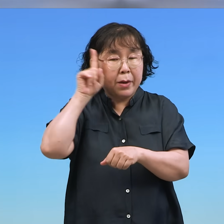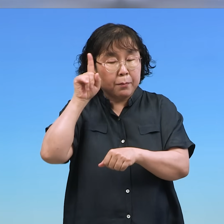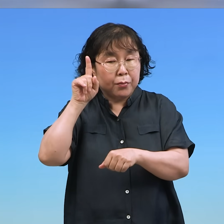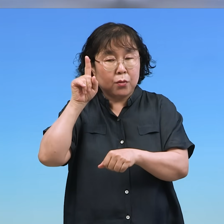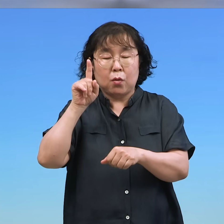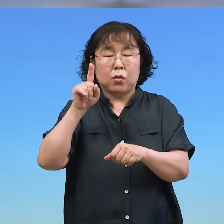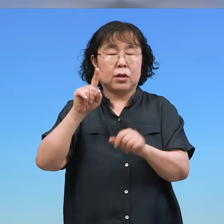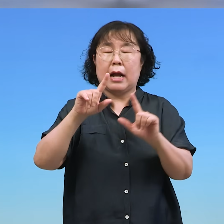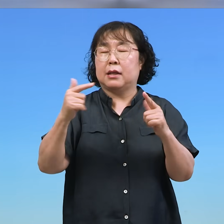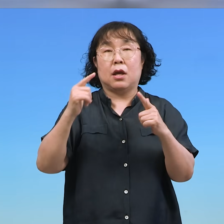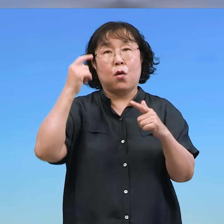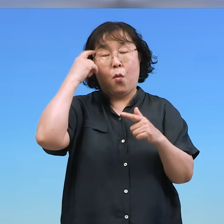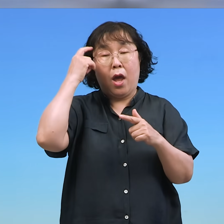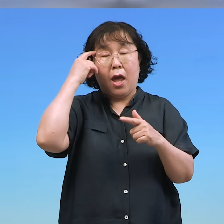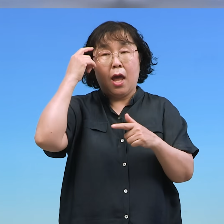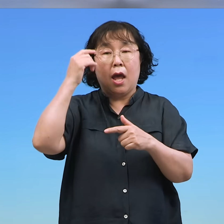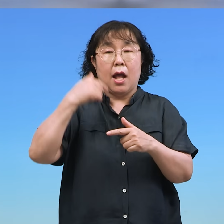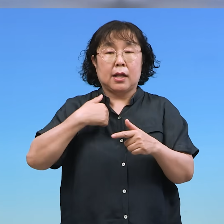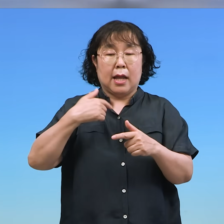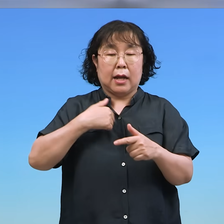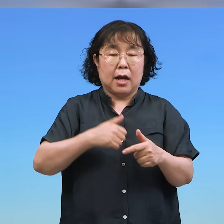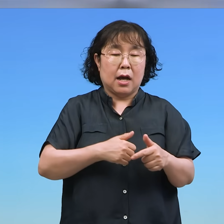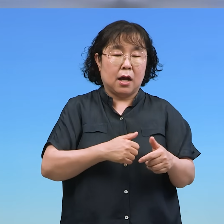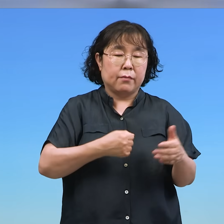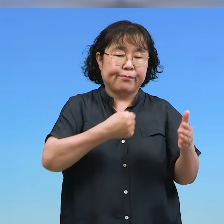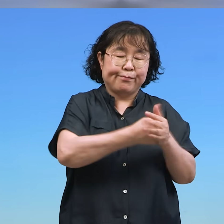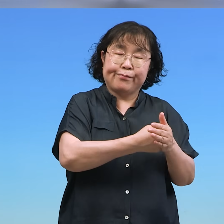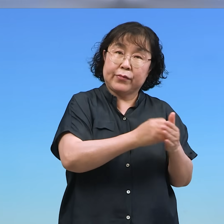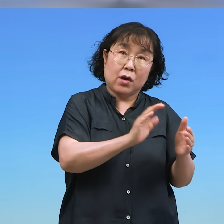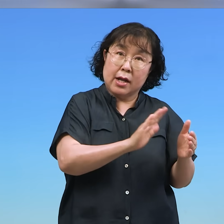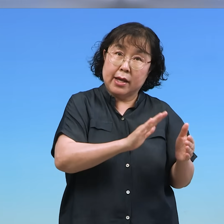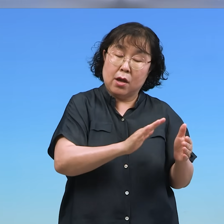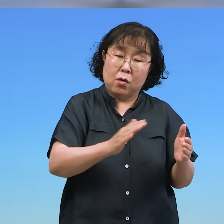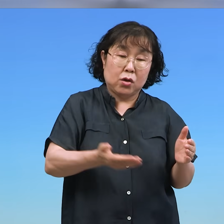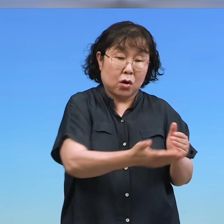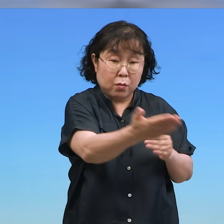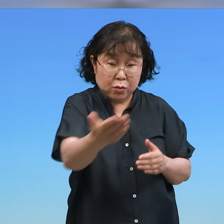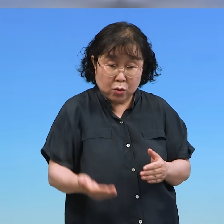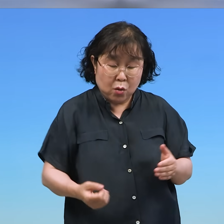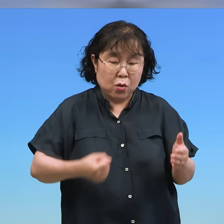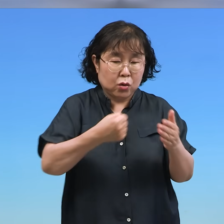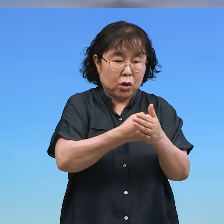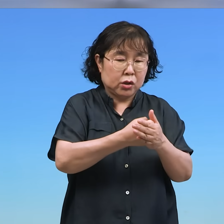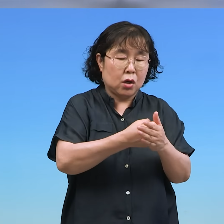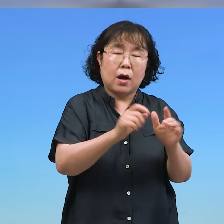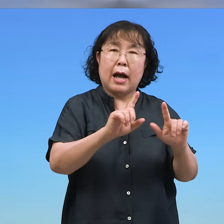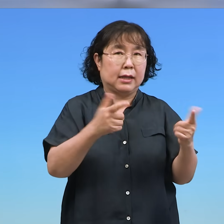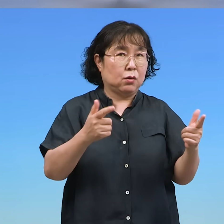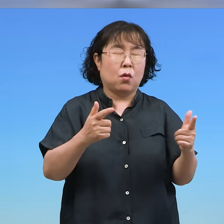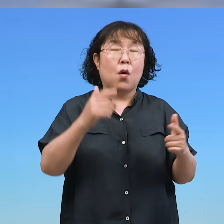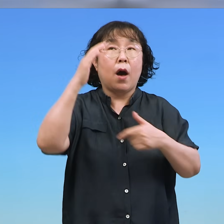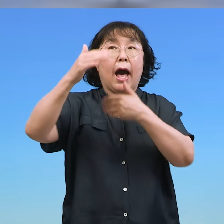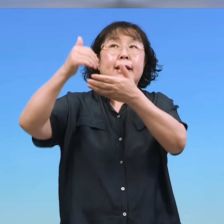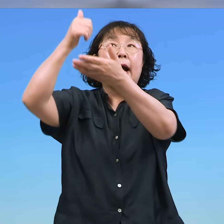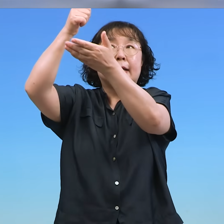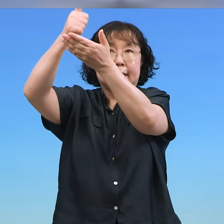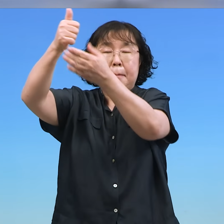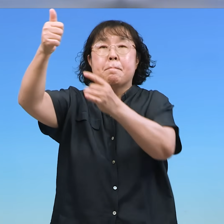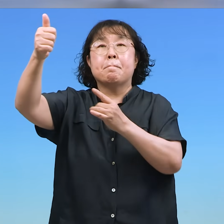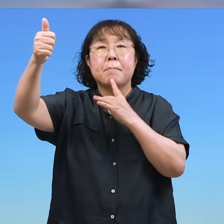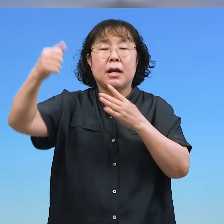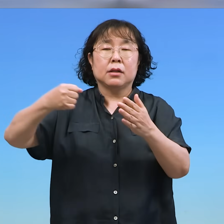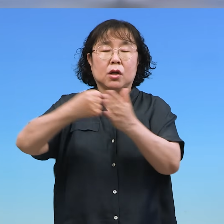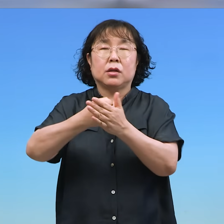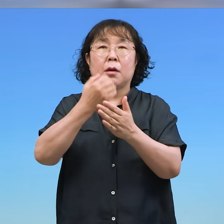말하지 말자는 거예요. 왜? 결정권자는 제가 아니고 여러분이 아니고 하나님이시니까요. 모든